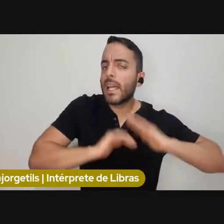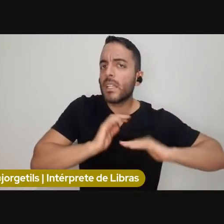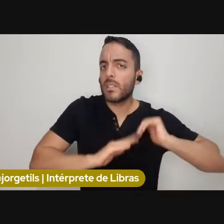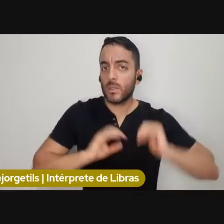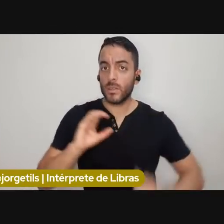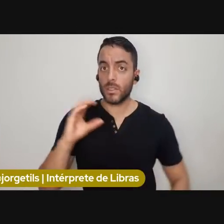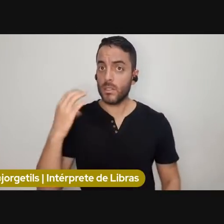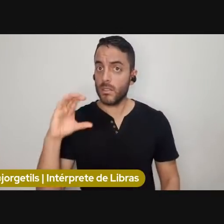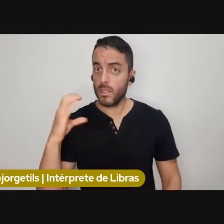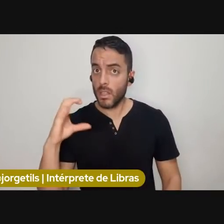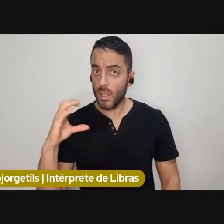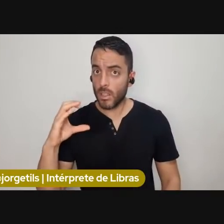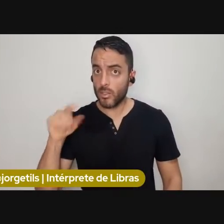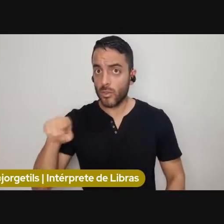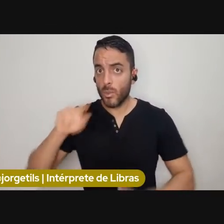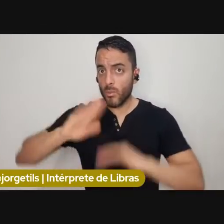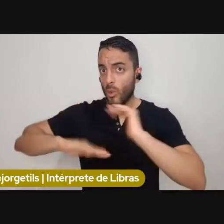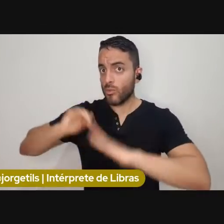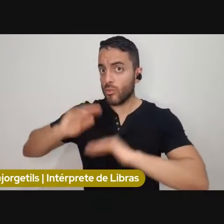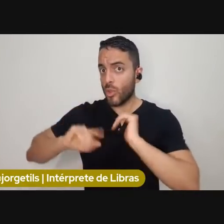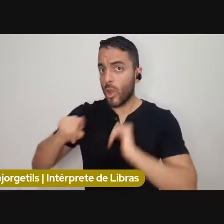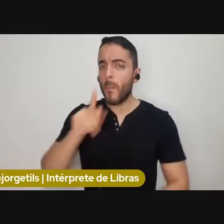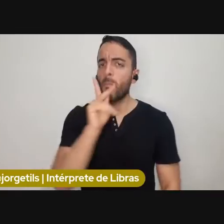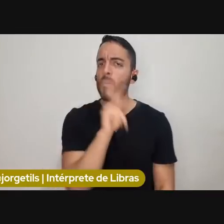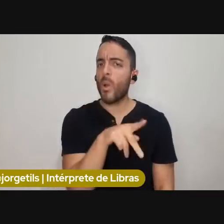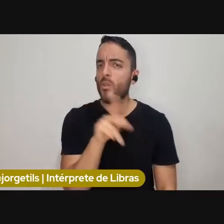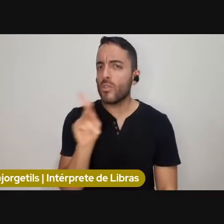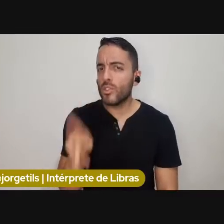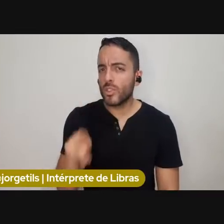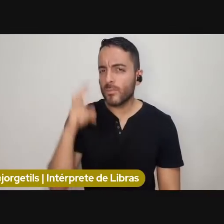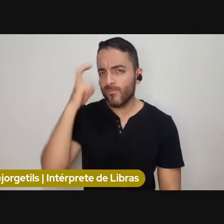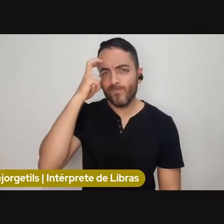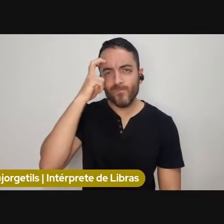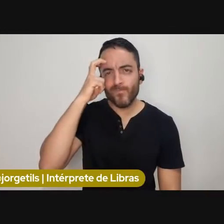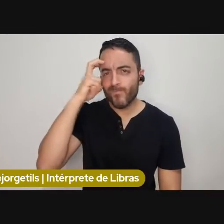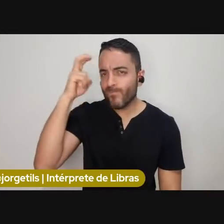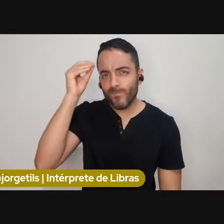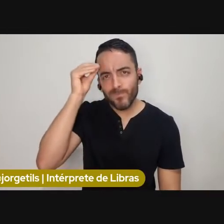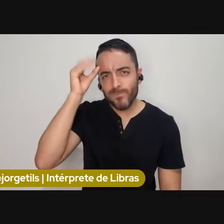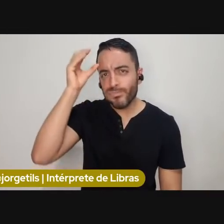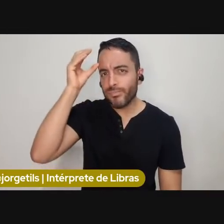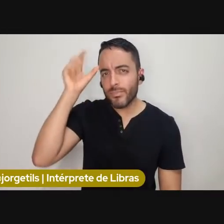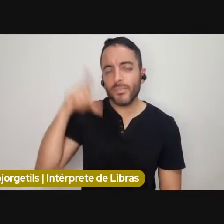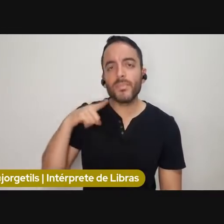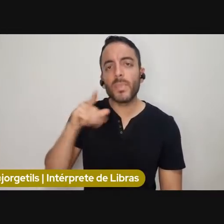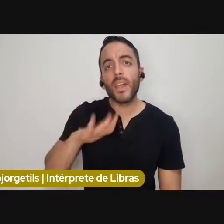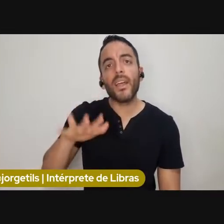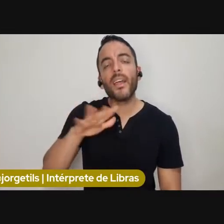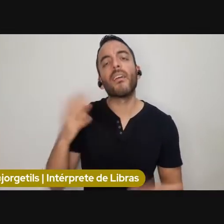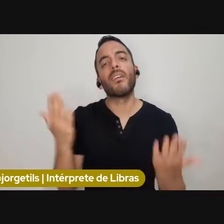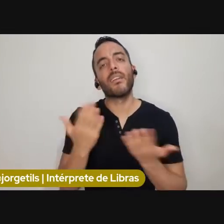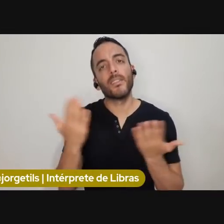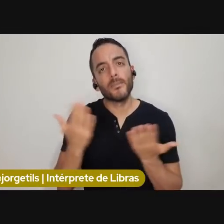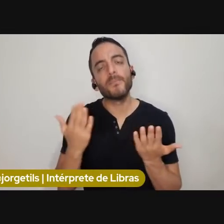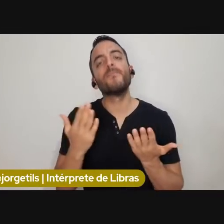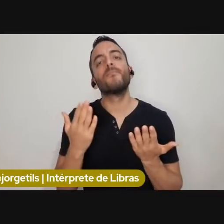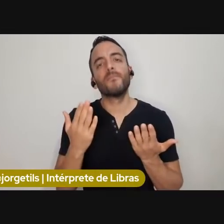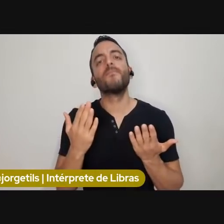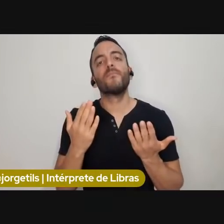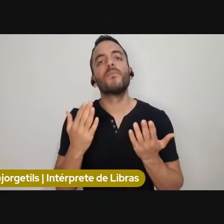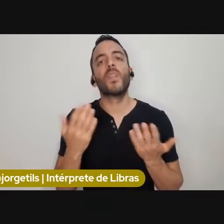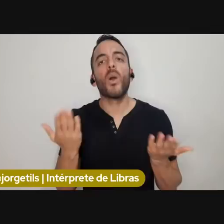desses professores, desses sábios em conhecimento que estão reunidos aqui, e desse